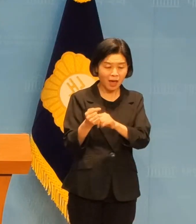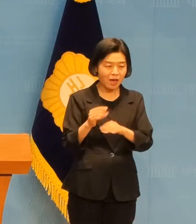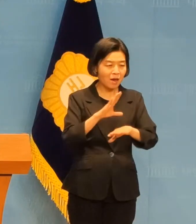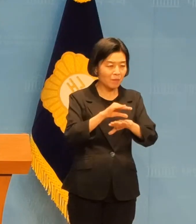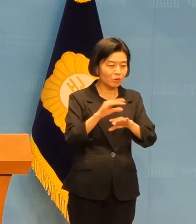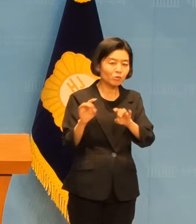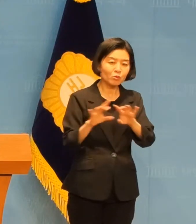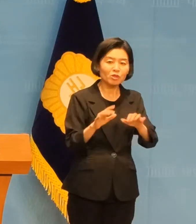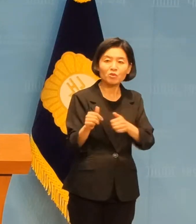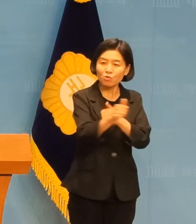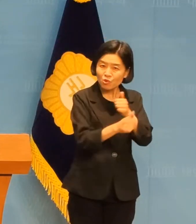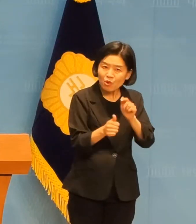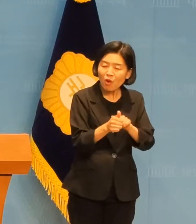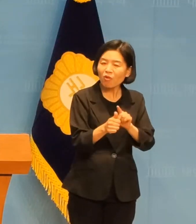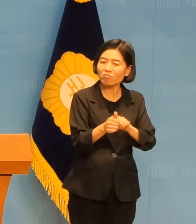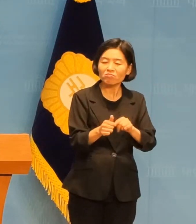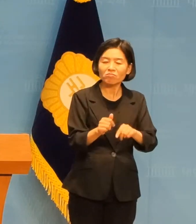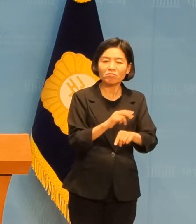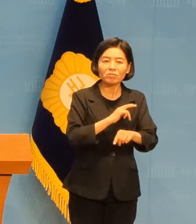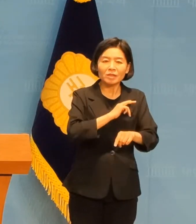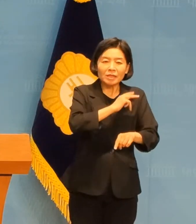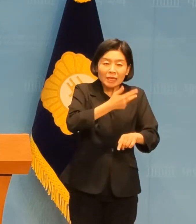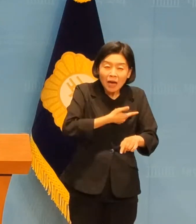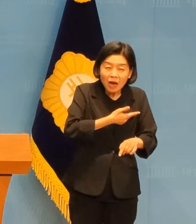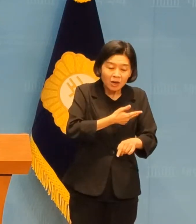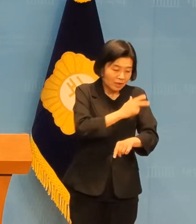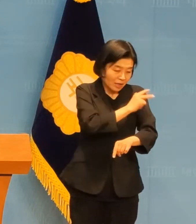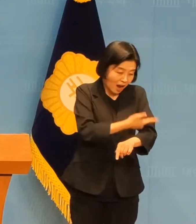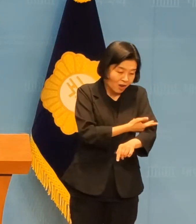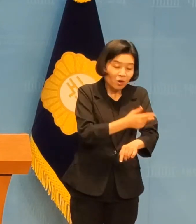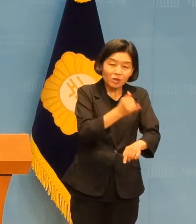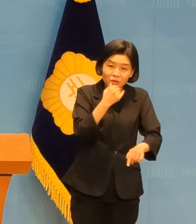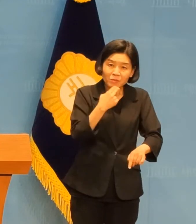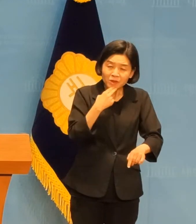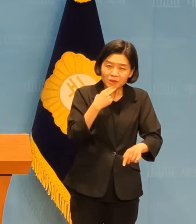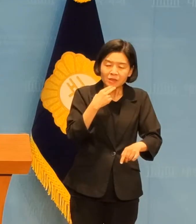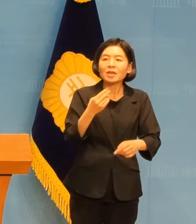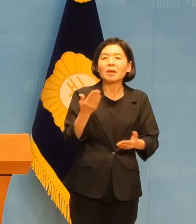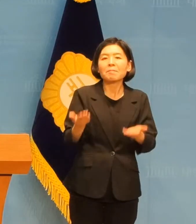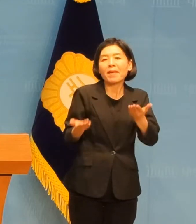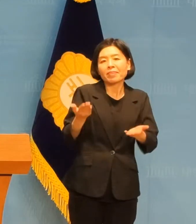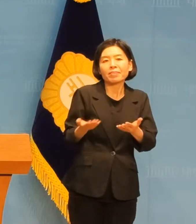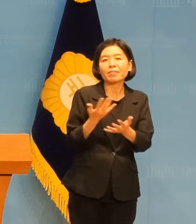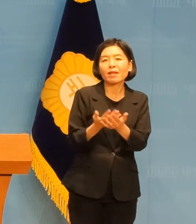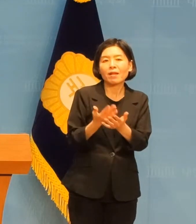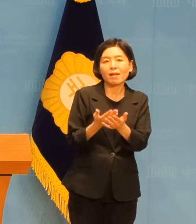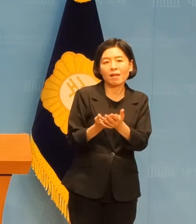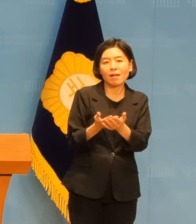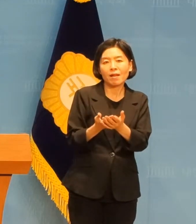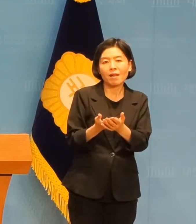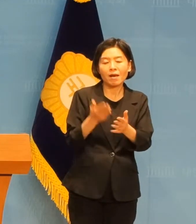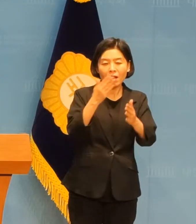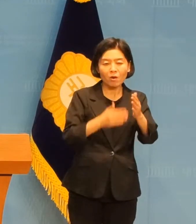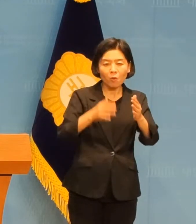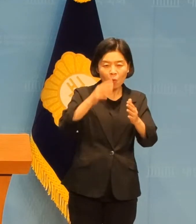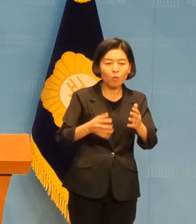방통위원으로서 결격 사유에 해당하는지 여부를 유권 해석해달라는 공문을